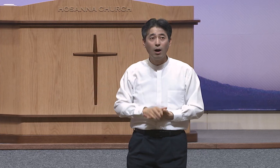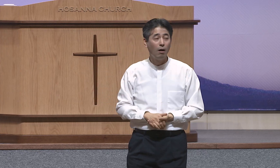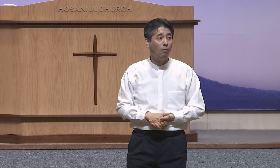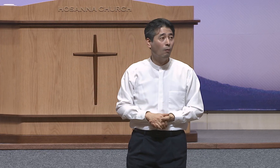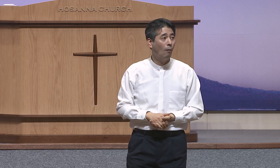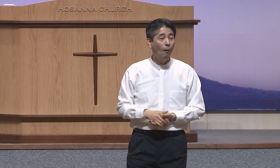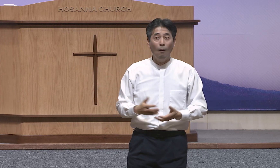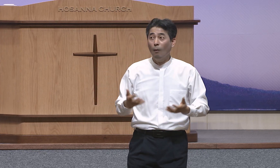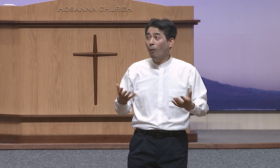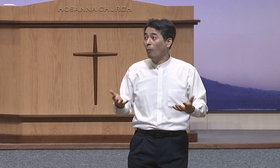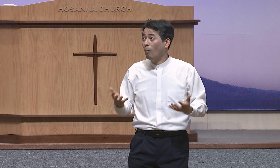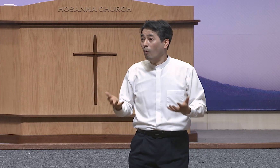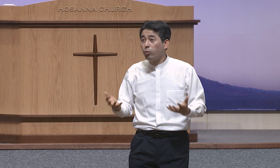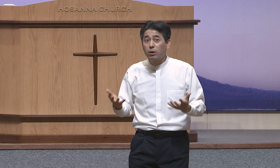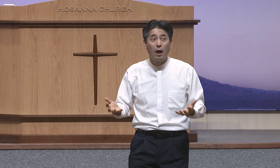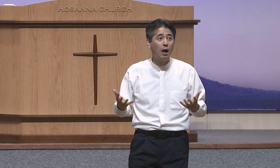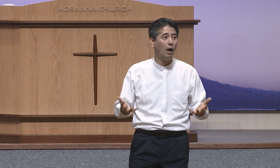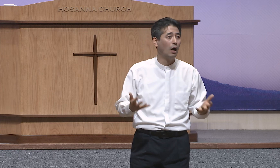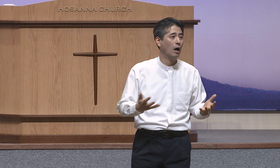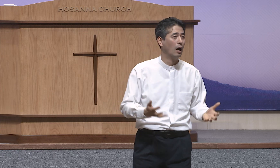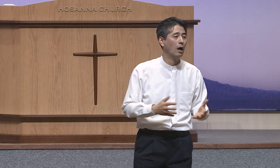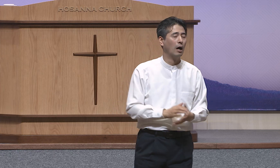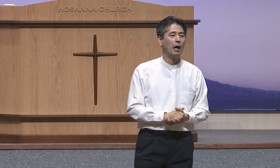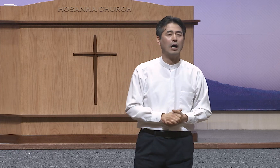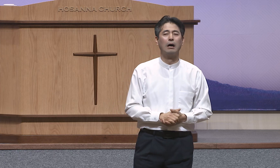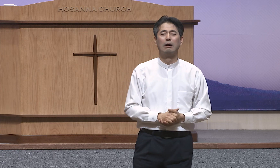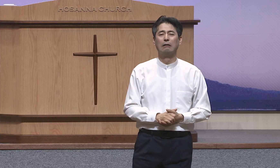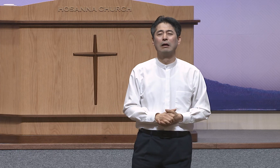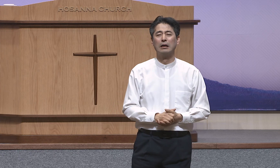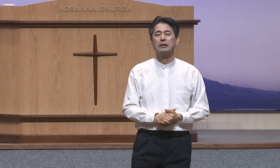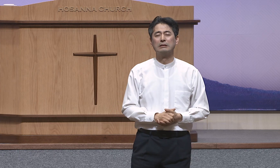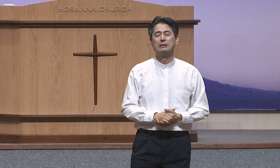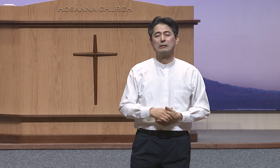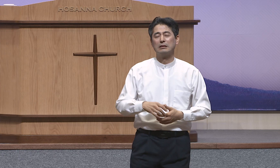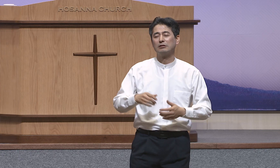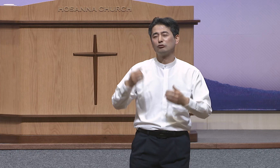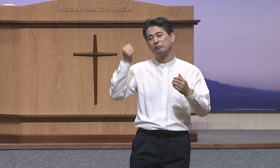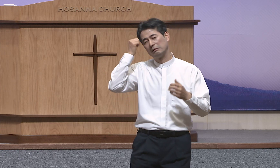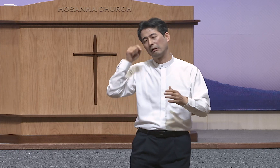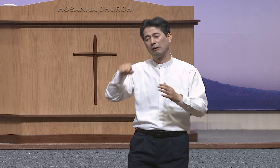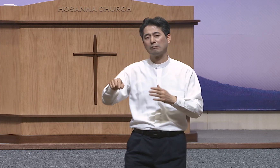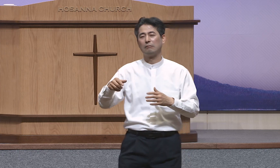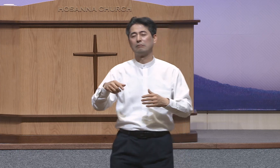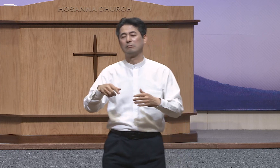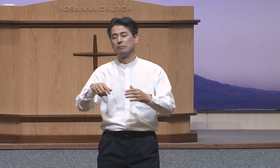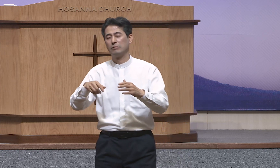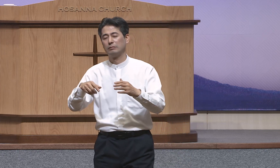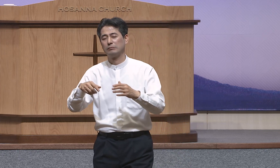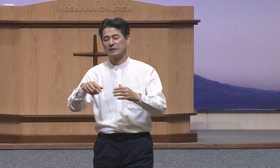게 너무나도 두려웠고 이것을 어떻게 해야 되나 어두컴컴했습니다. 그래서